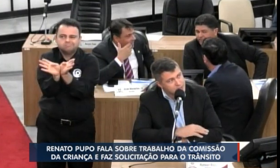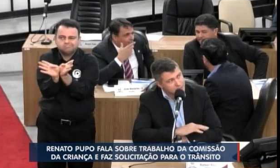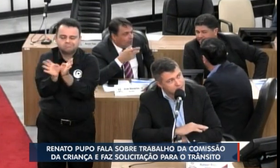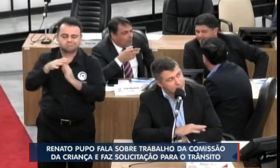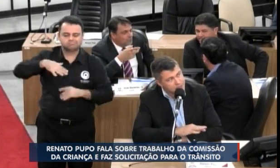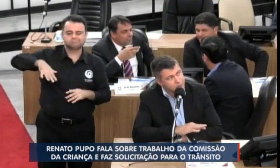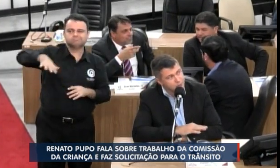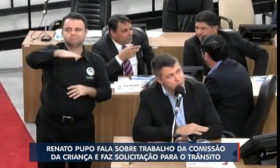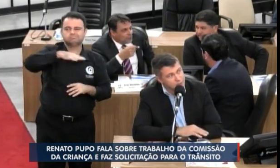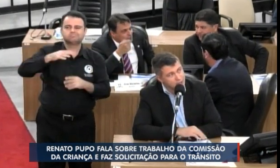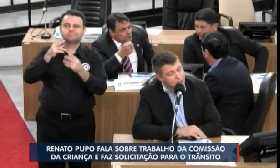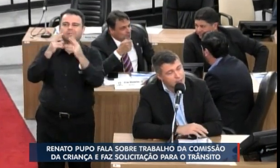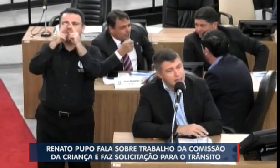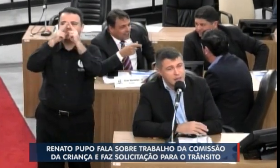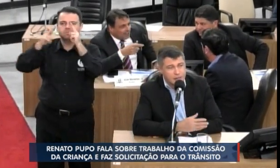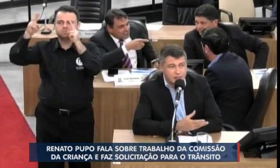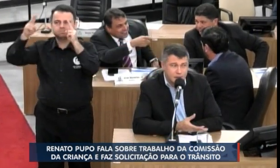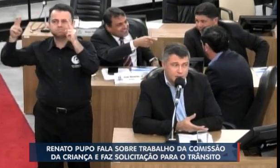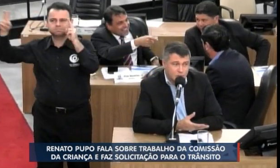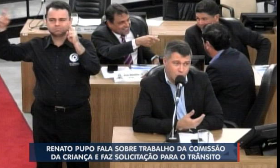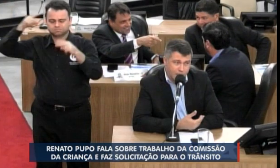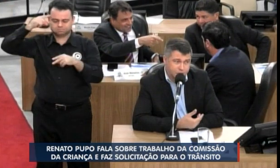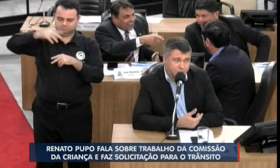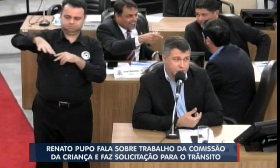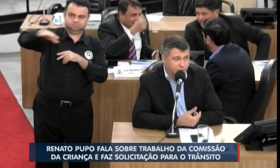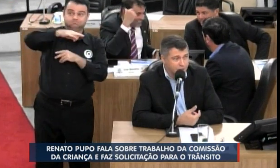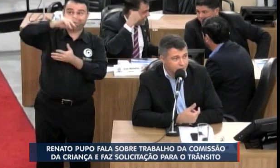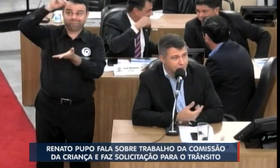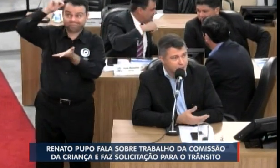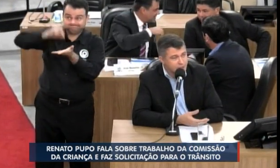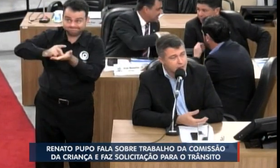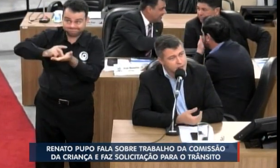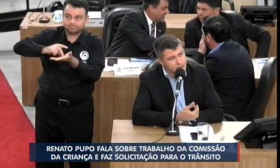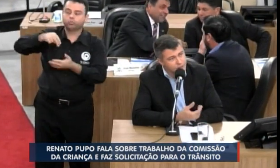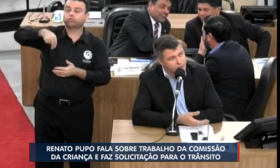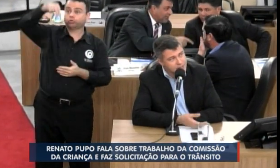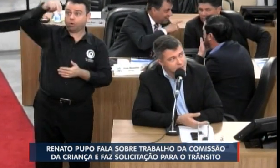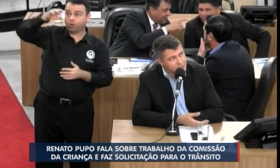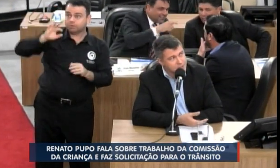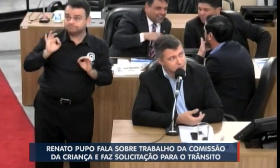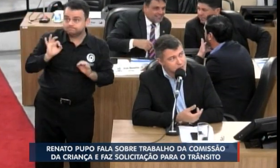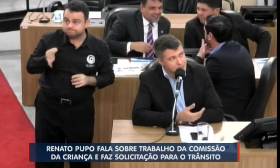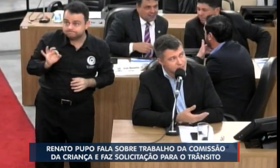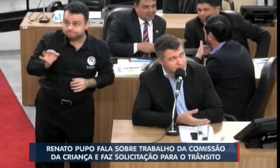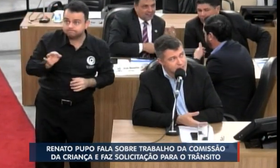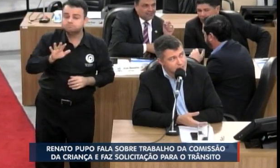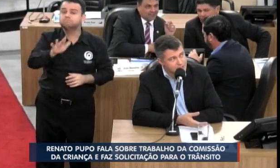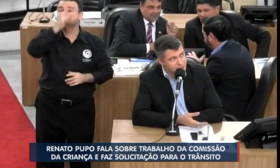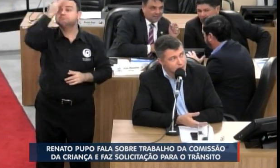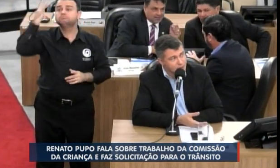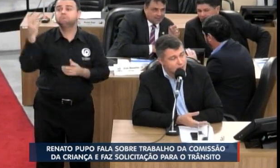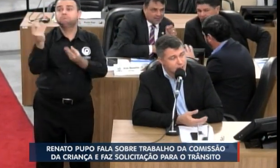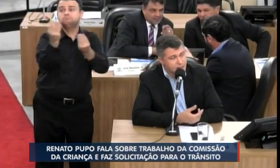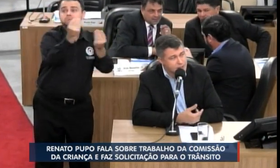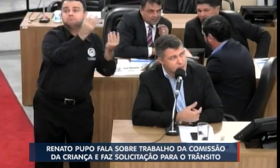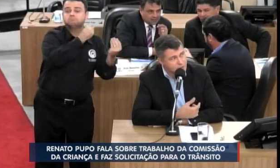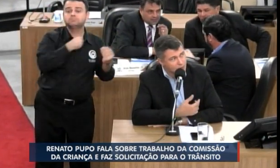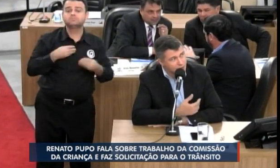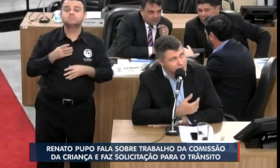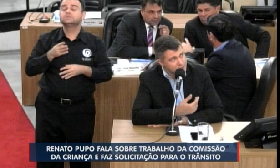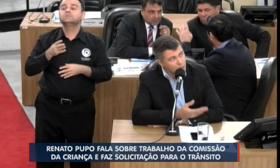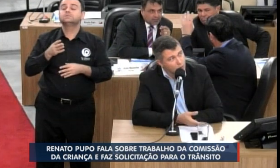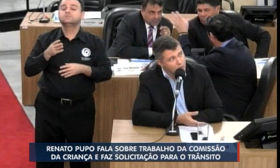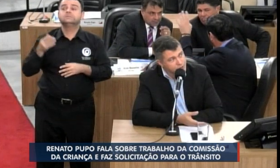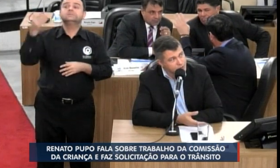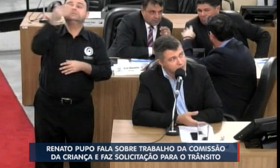ou menos ali, mais profundão. E o que a gente verifica, que infelizmente as pessoas que necessitam têm que se